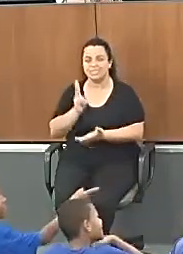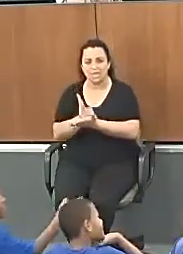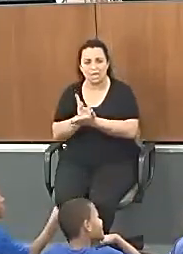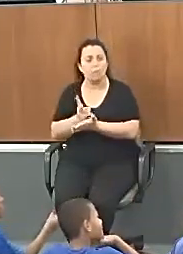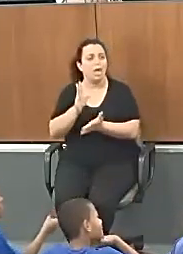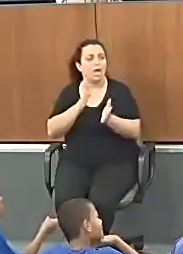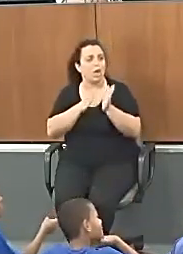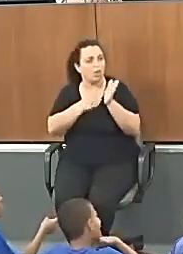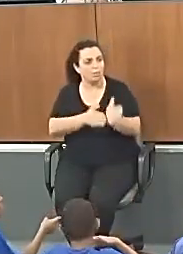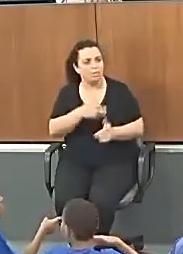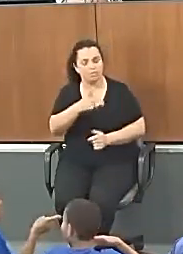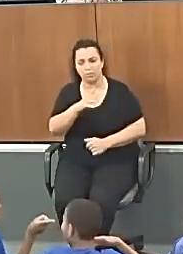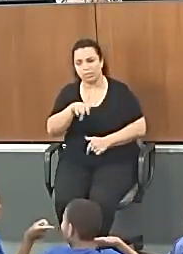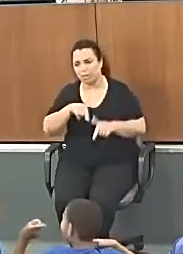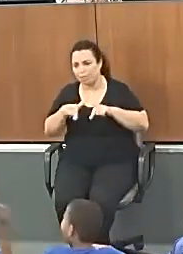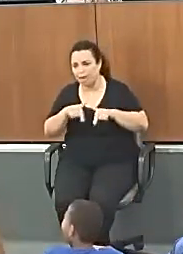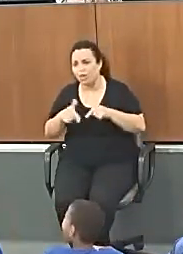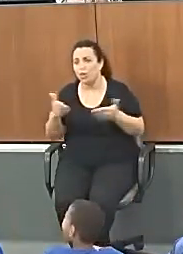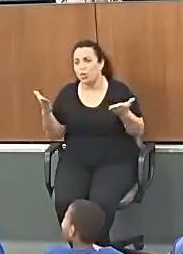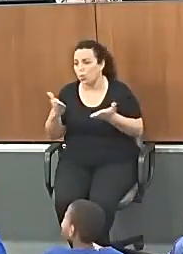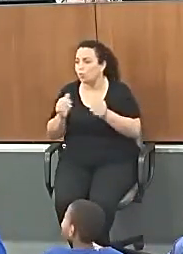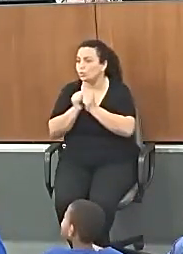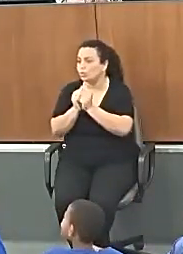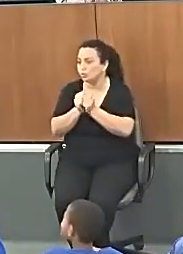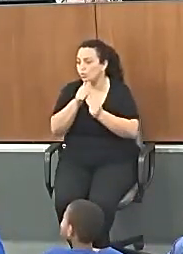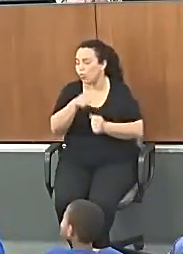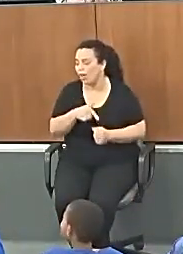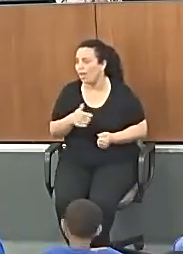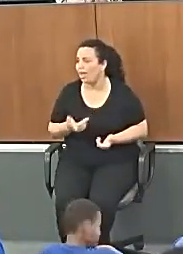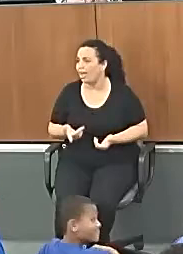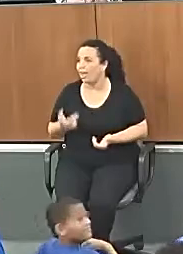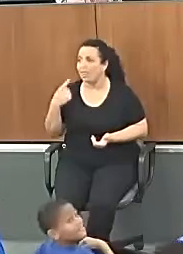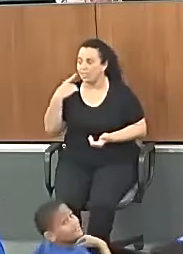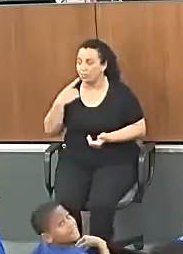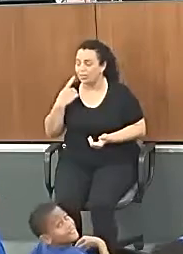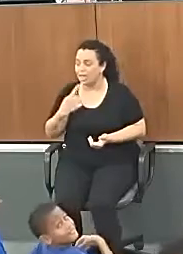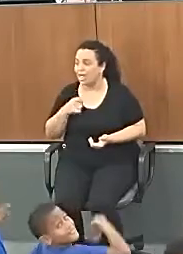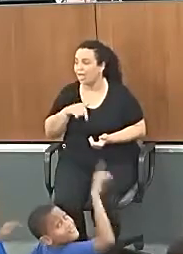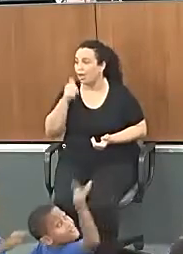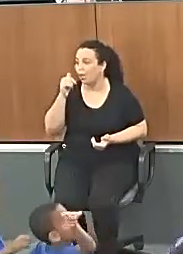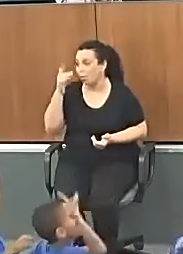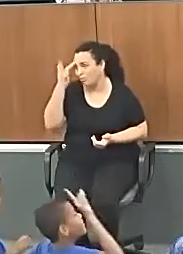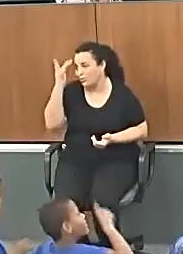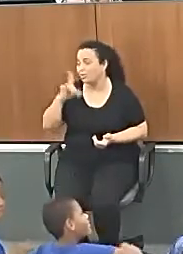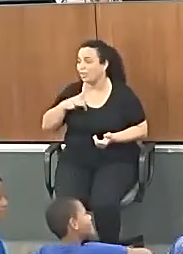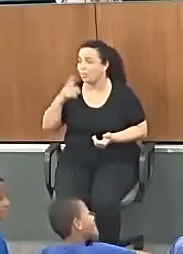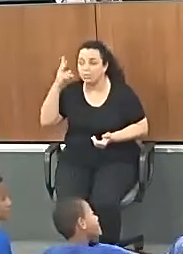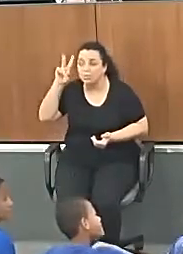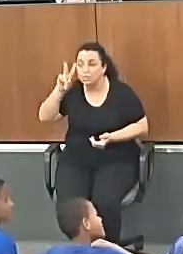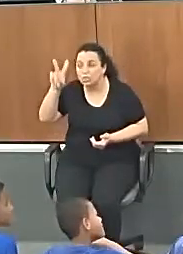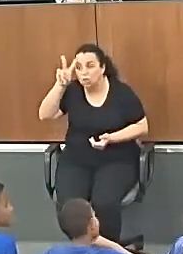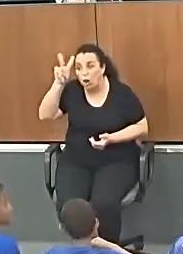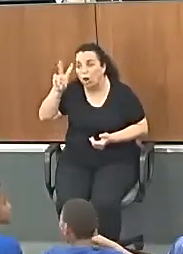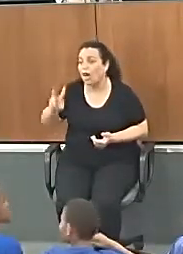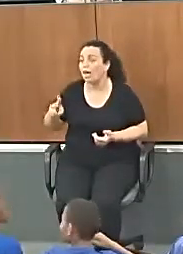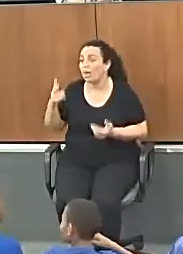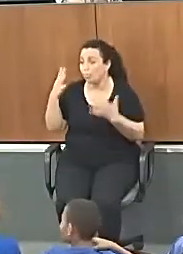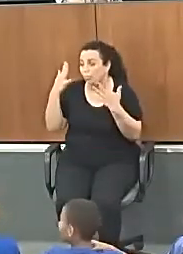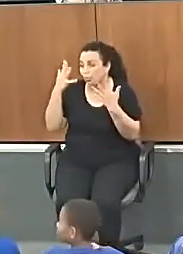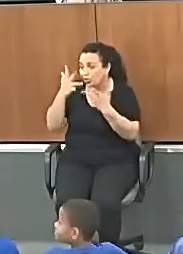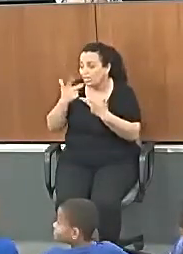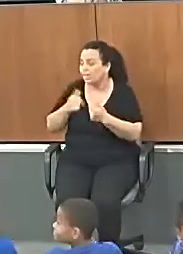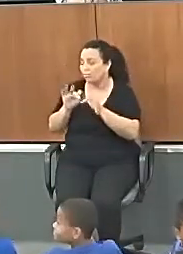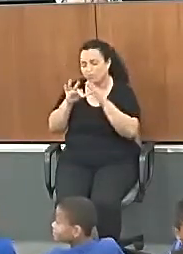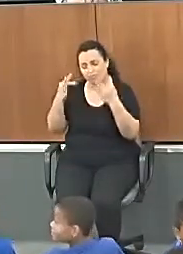trabalho agora tem uma honra de estar ao lado dela como deputado é uma pessoa que vem de uma história sua família com a família que tem uma